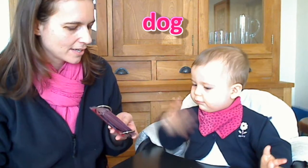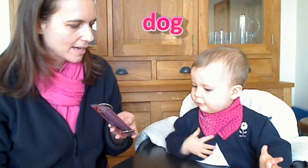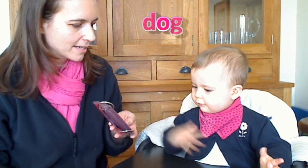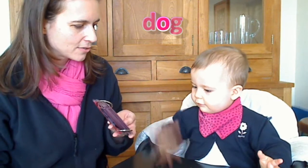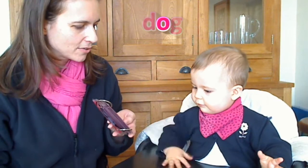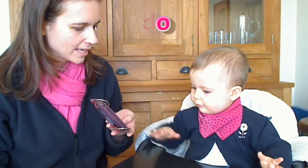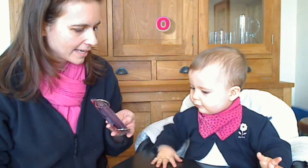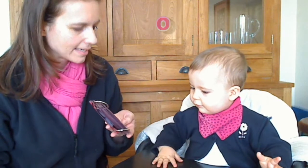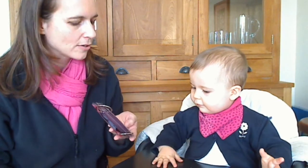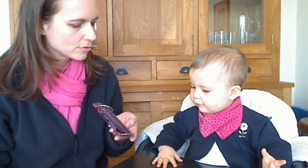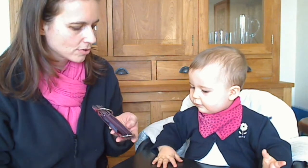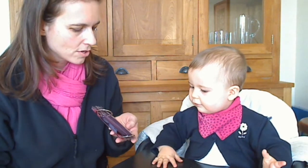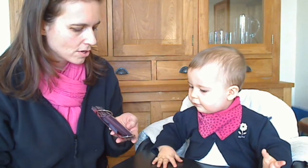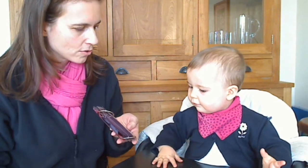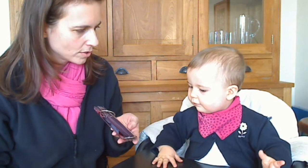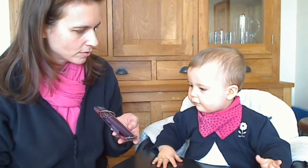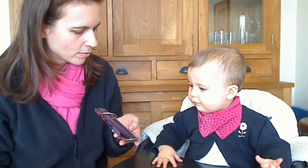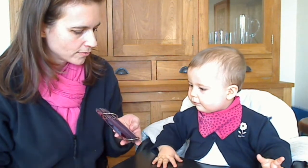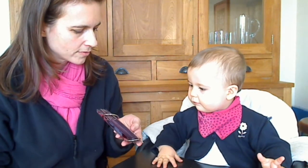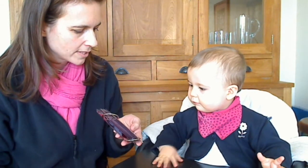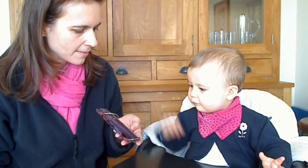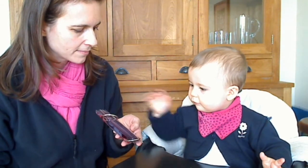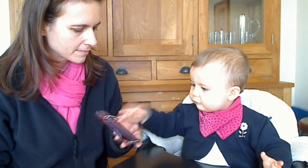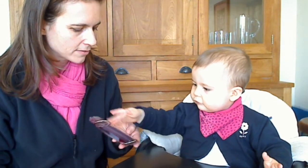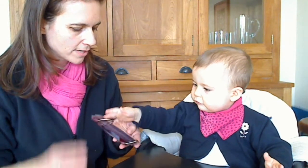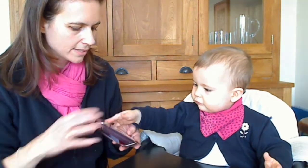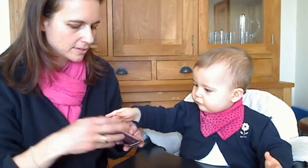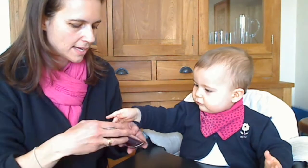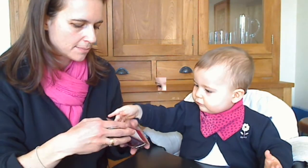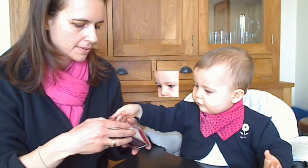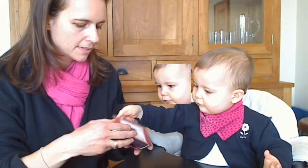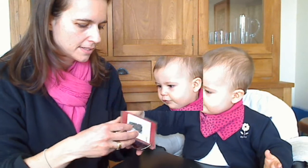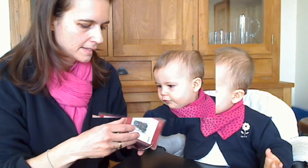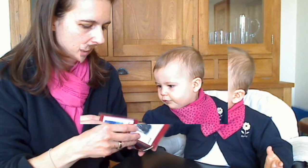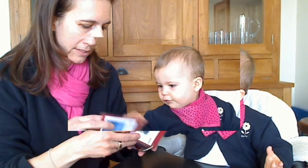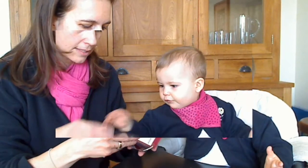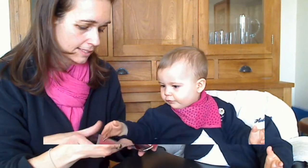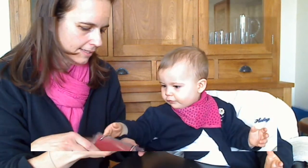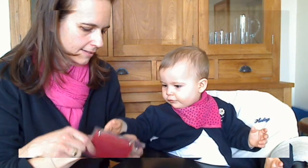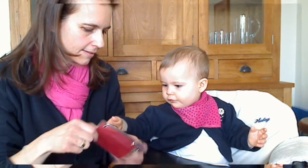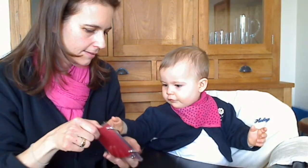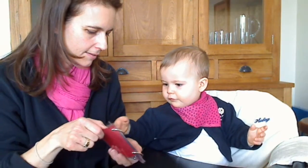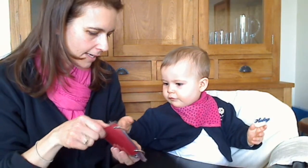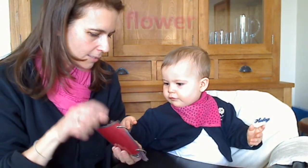you can't get to your leg now. Dog, Hund, Huf, here. That's right, you tap. Was ist das denn hier? Eine